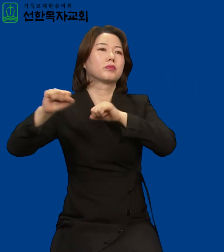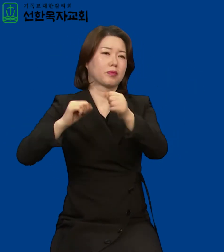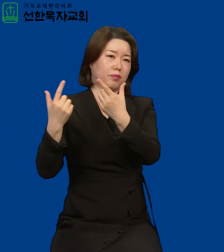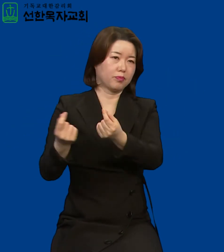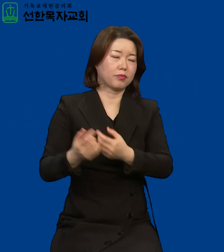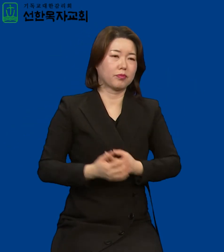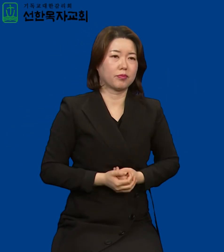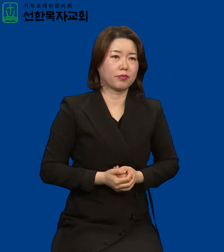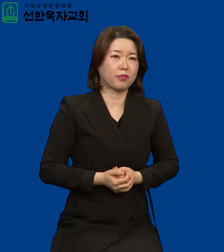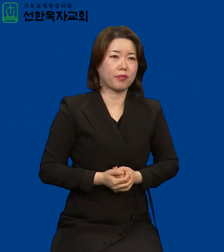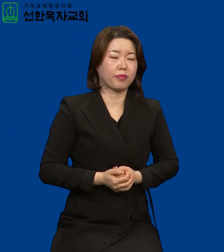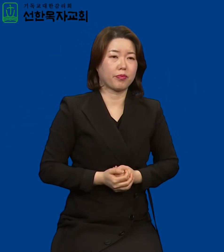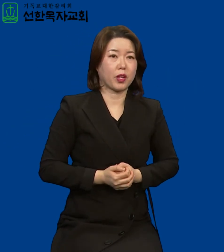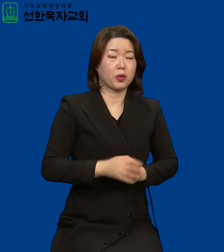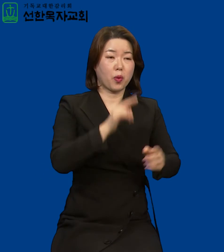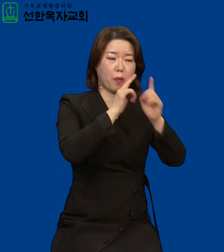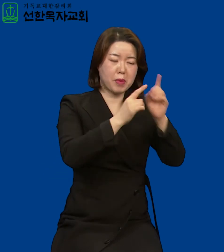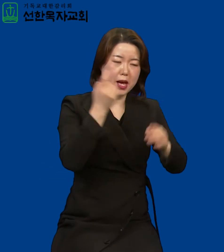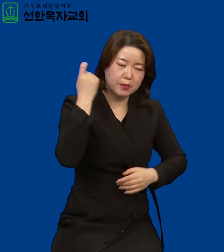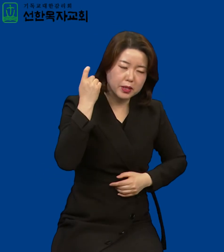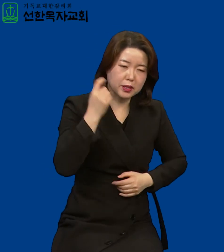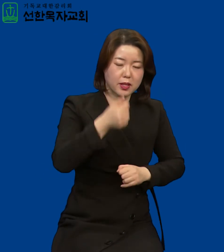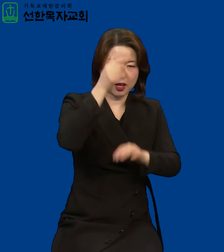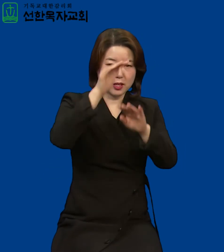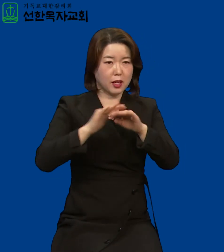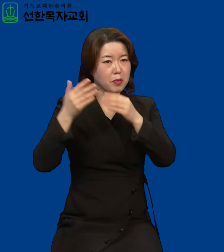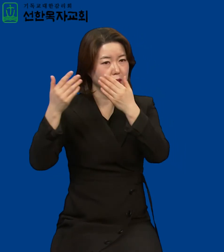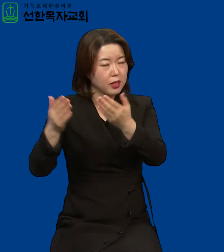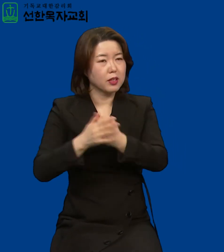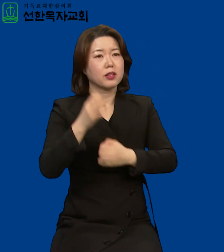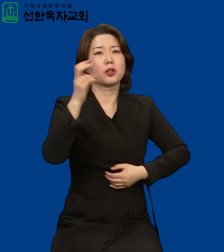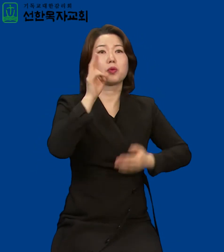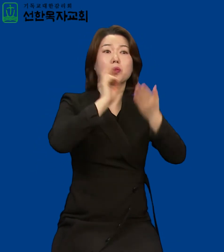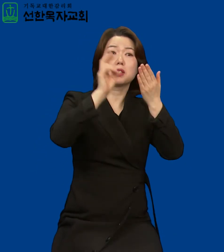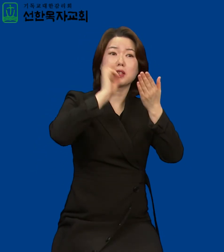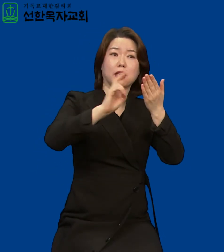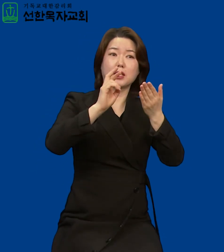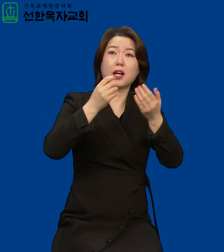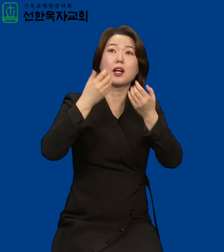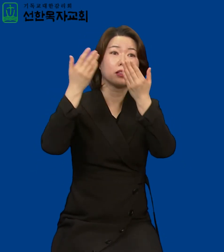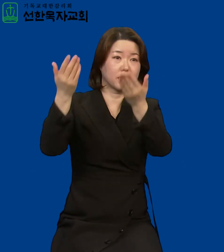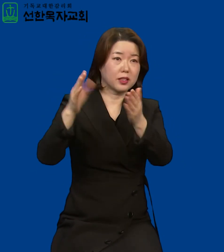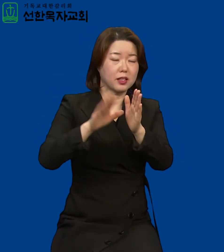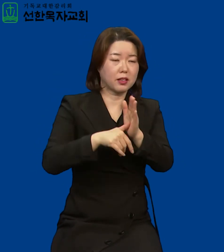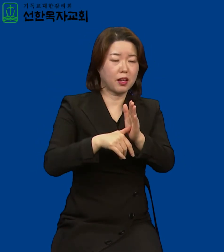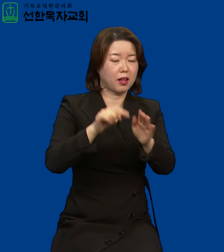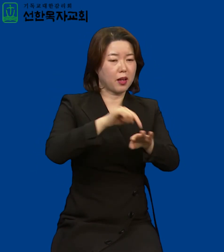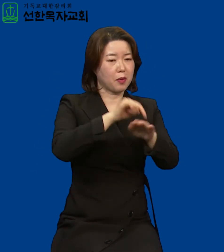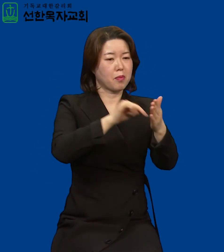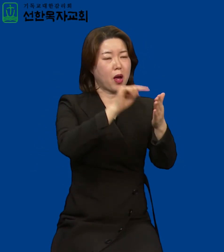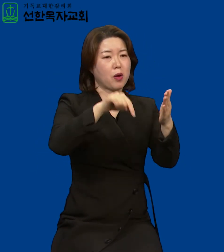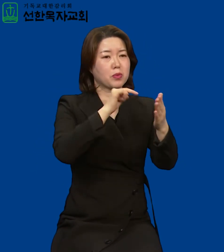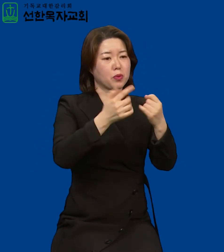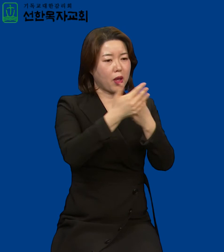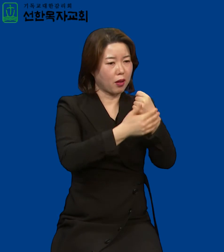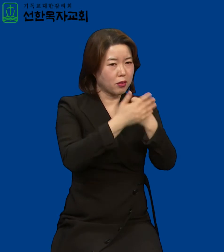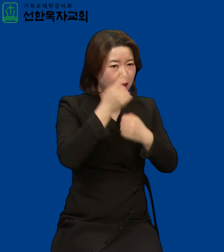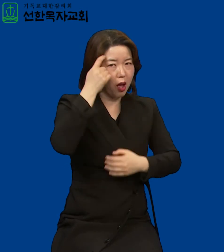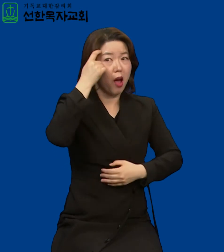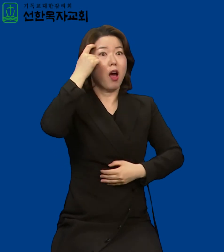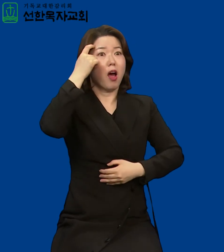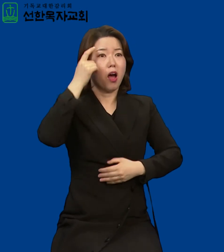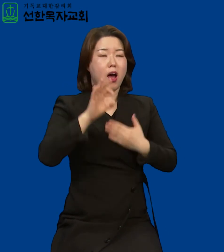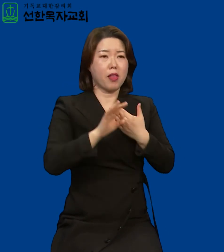말씀을 들을 때, 예배 드릴 때, 또는 찬양을 들을 때 마음의 은혜가 깨달아진다면